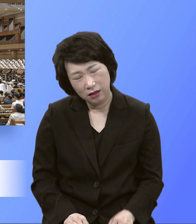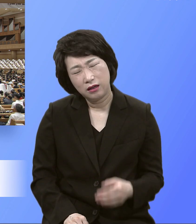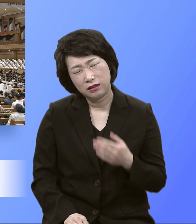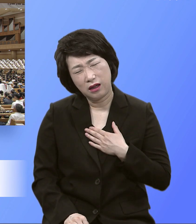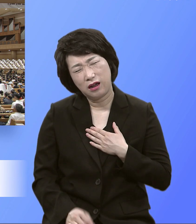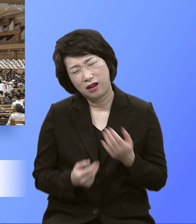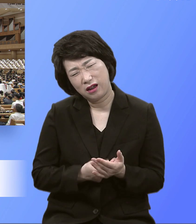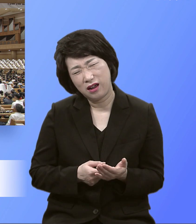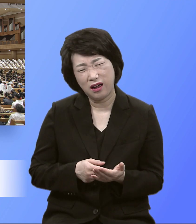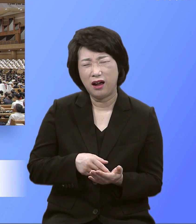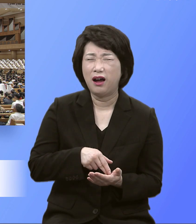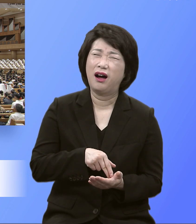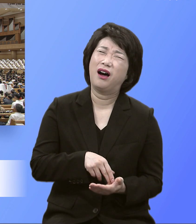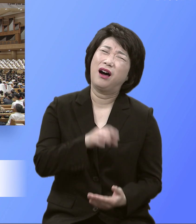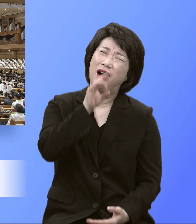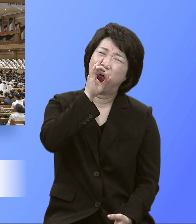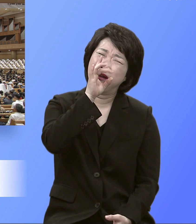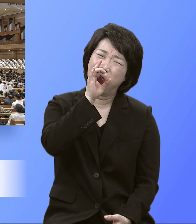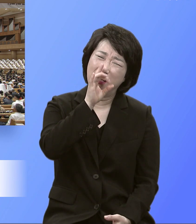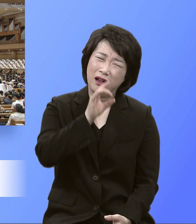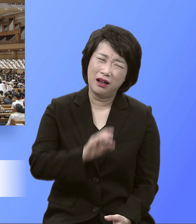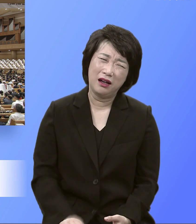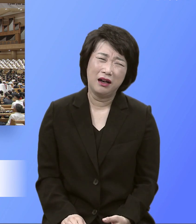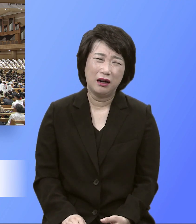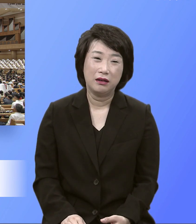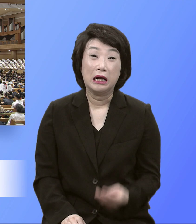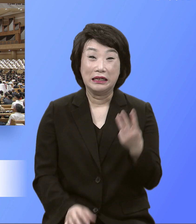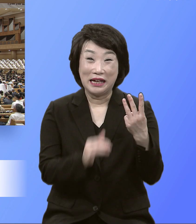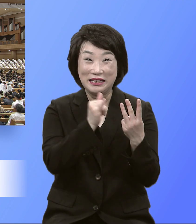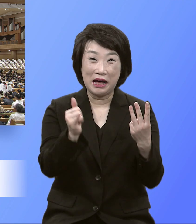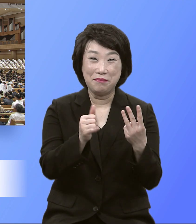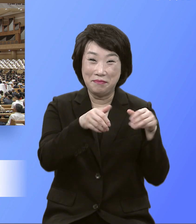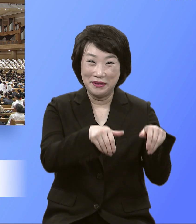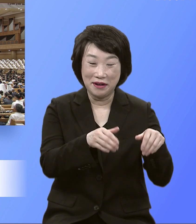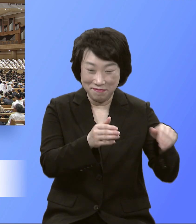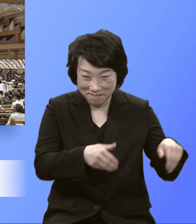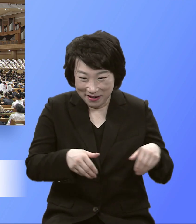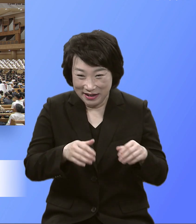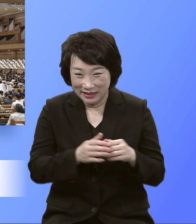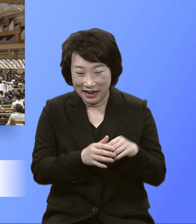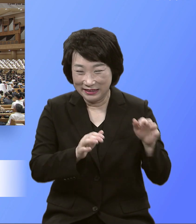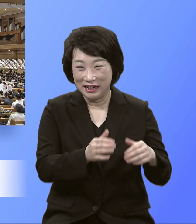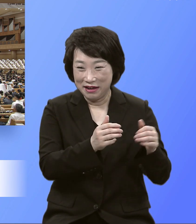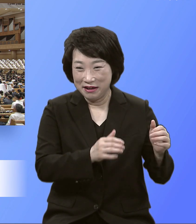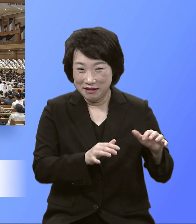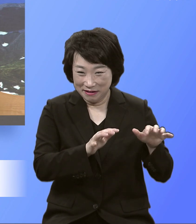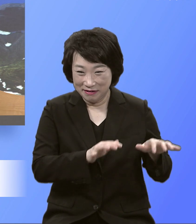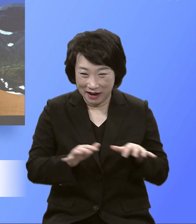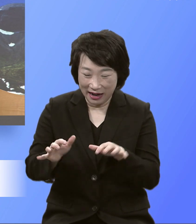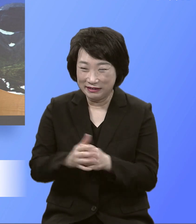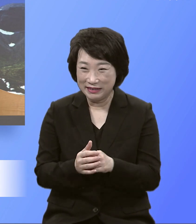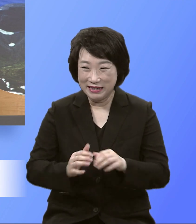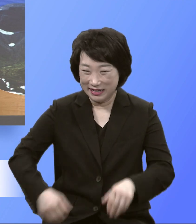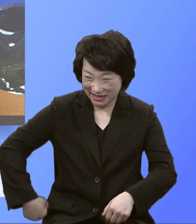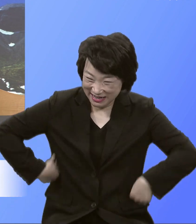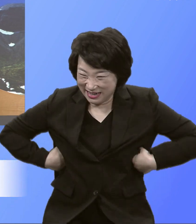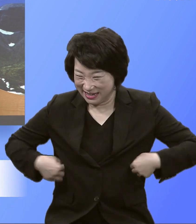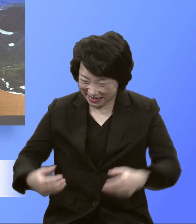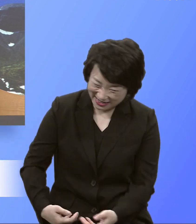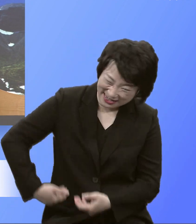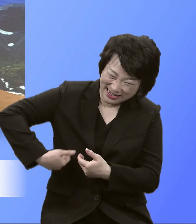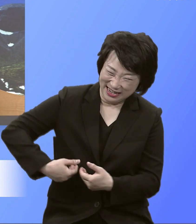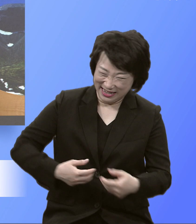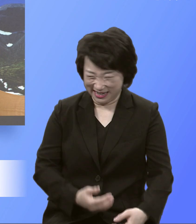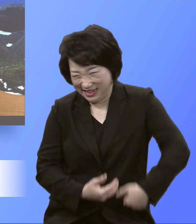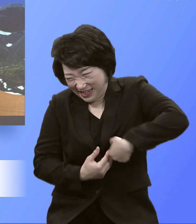못 일어나겠다. 그랬더니 3시 덤벼서 잡아 일셨어요. 품삯 준다고